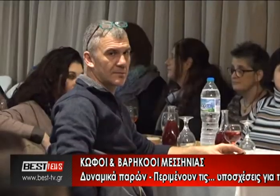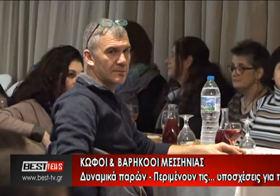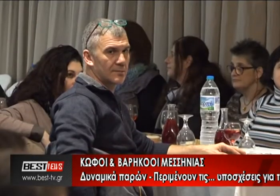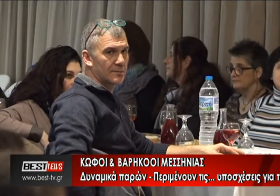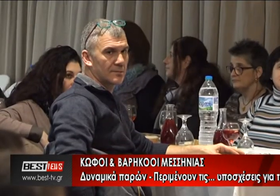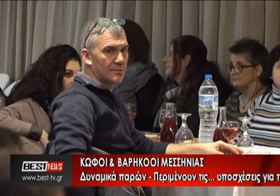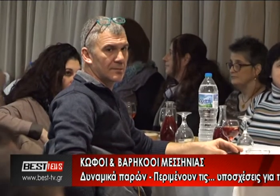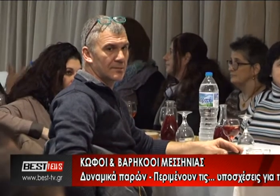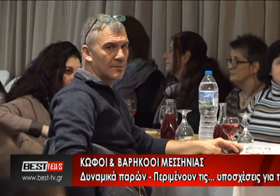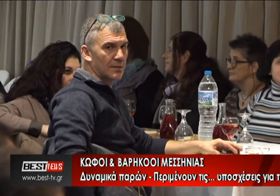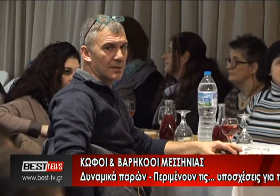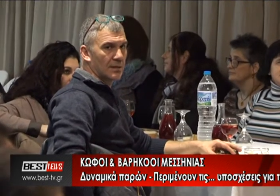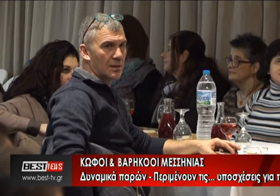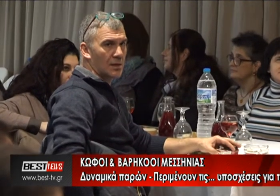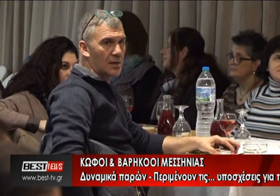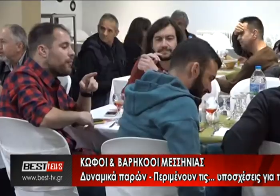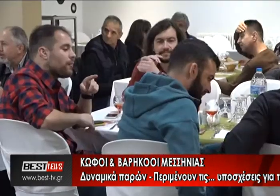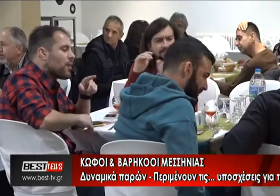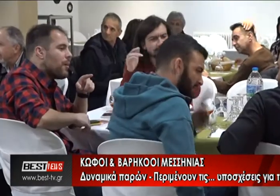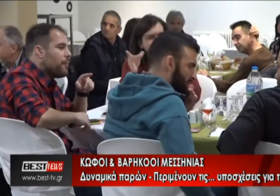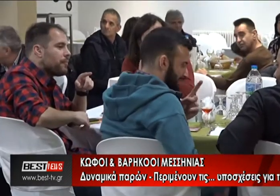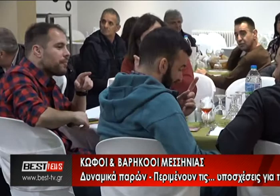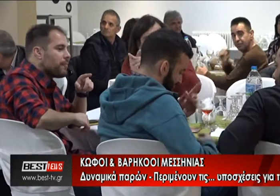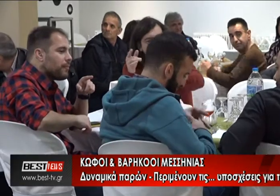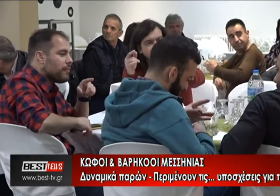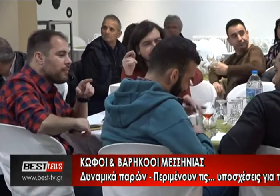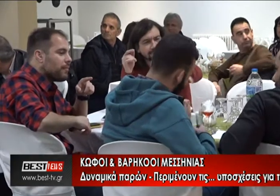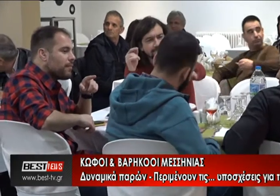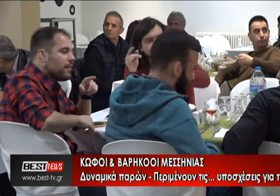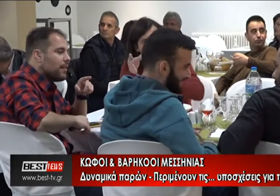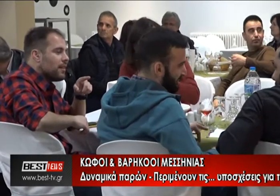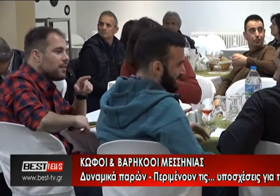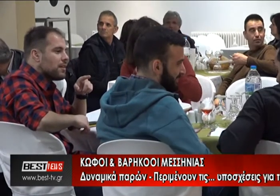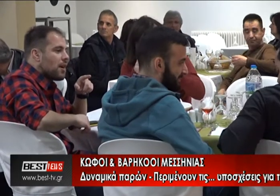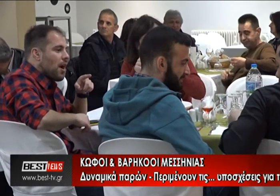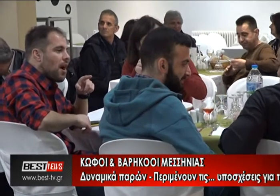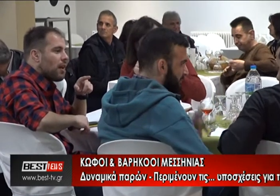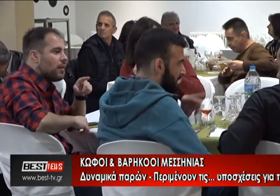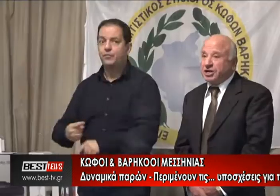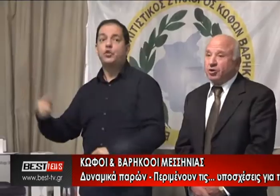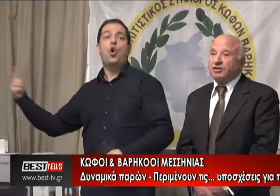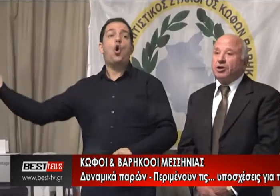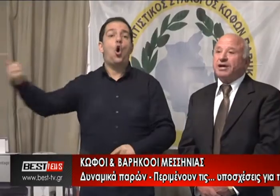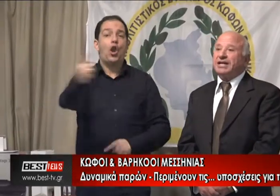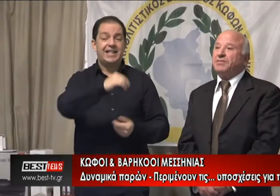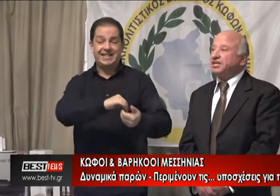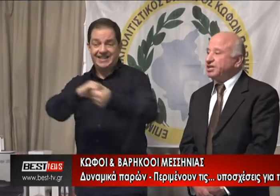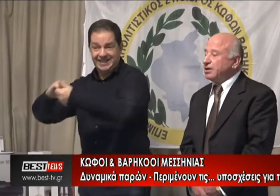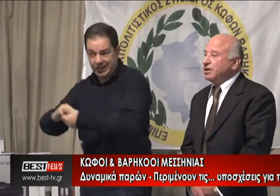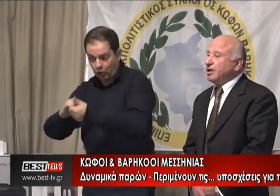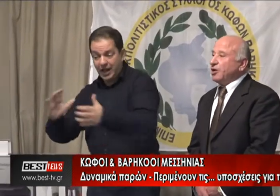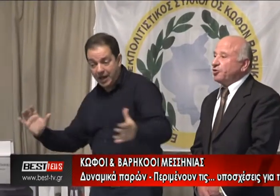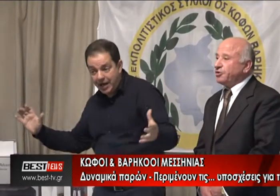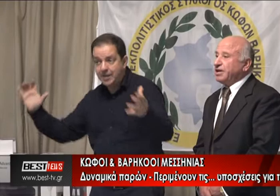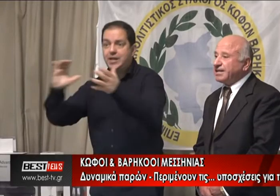τόπος να στεγαστεί και αυτός ο σύλλογος. Και θα ήθελα και το εξής να πω. Όλοι οι σύλλογοι θέλω να είναι μαζί,